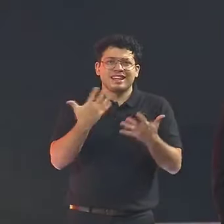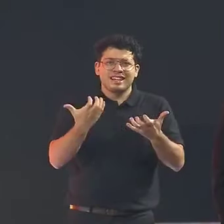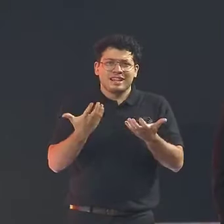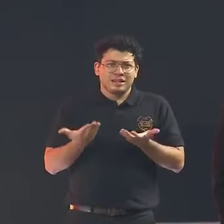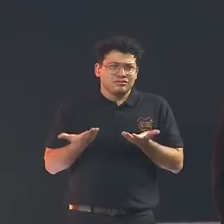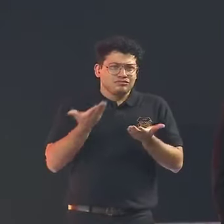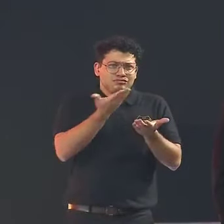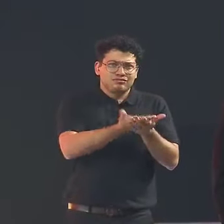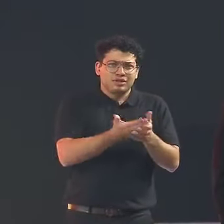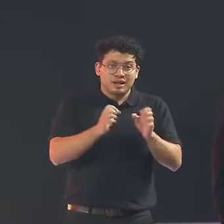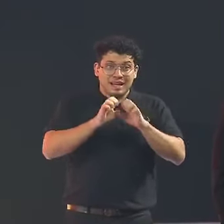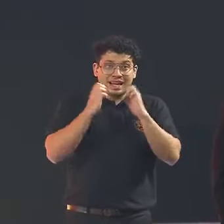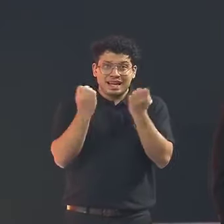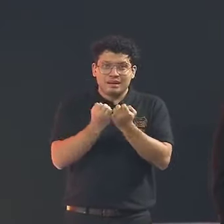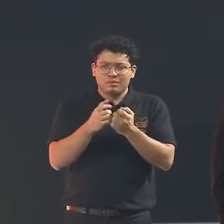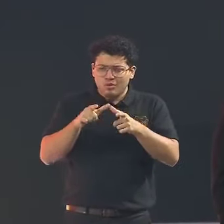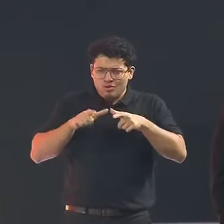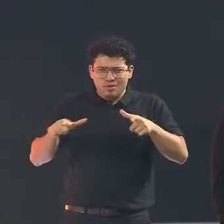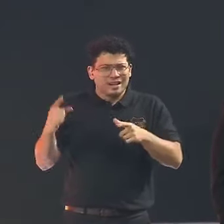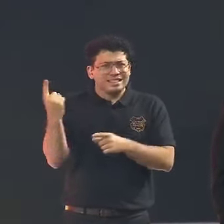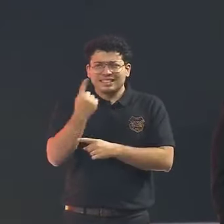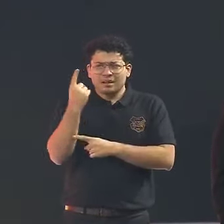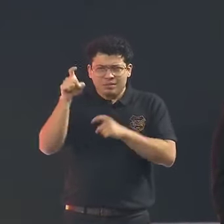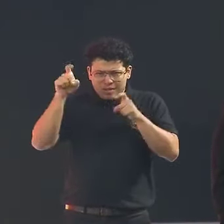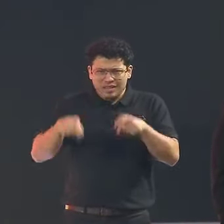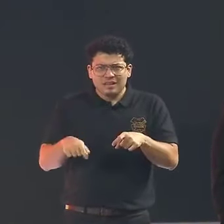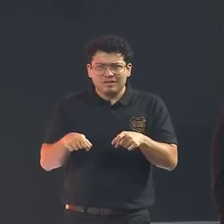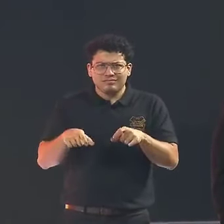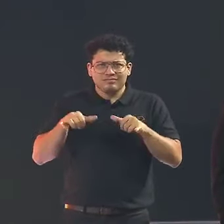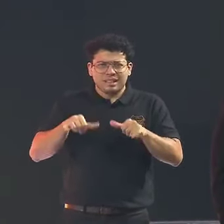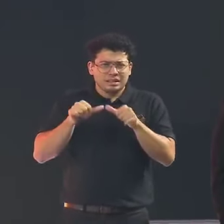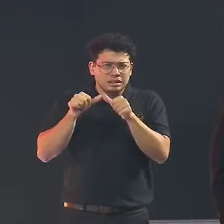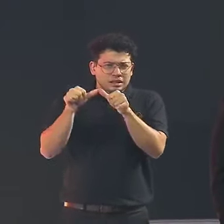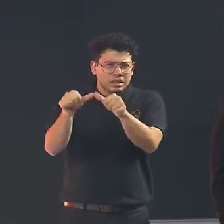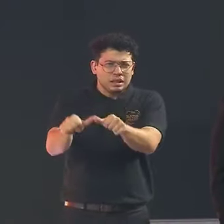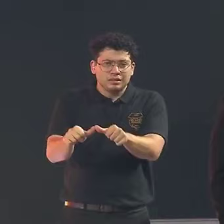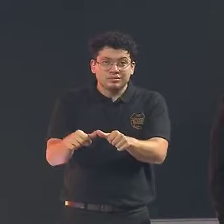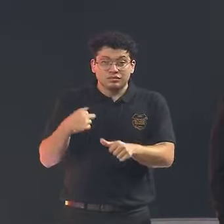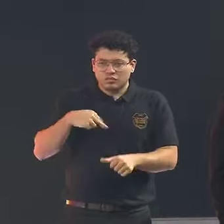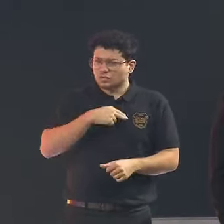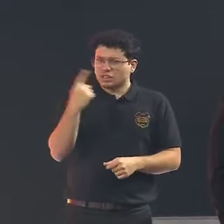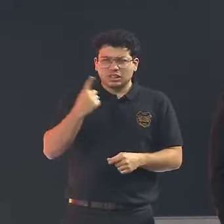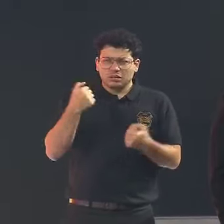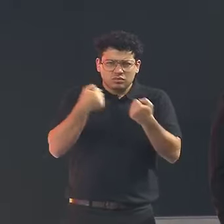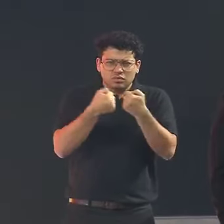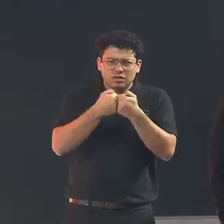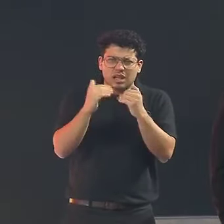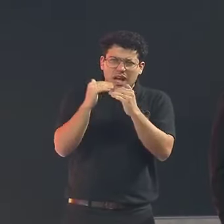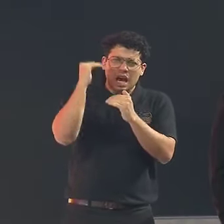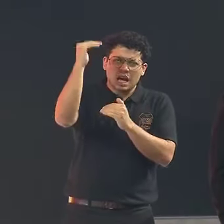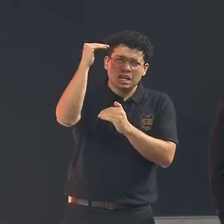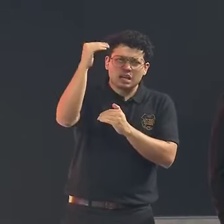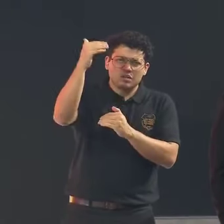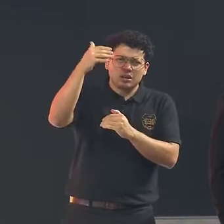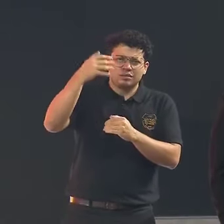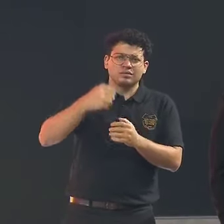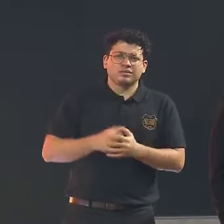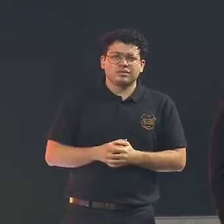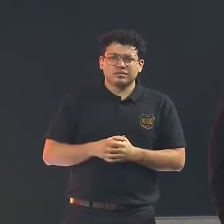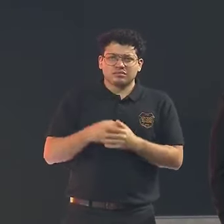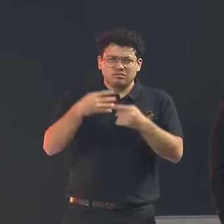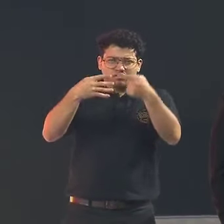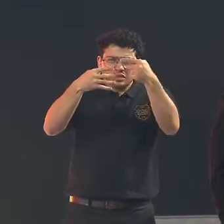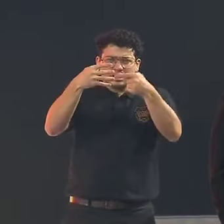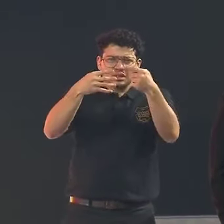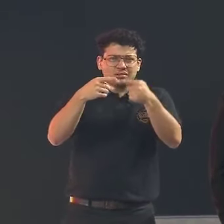al club el lugar que siempre debió mantener. Nosotros tenemos que luchar siempre arriba, allí donde don Eladio y